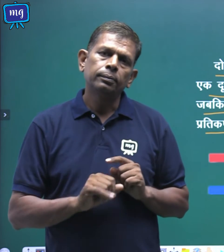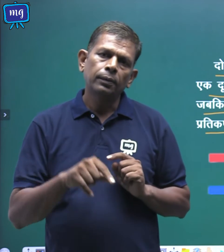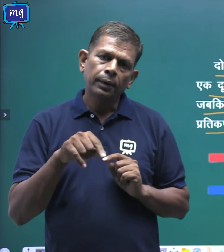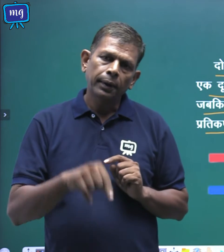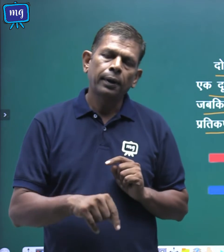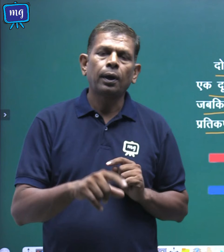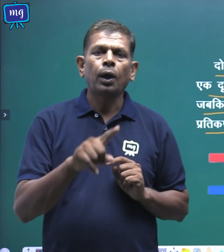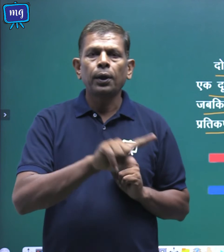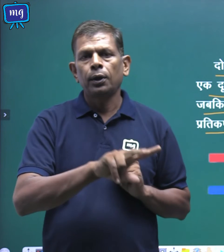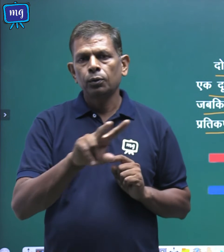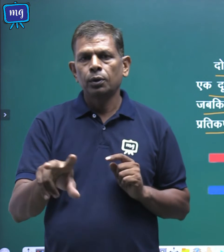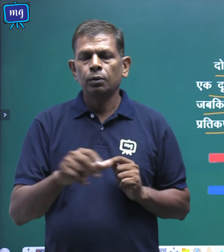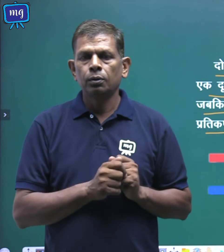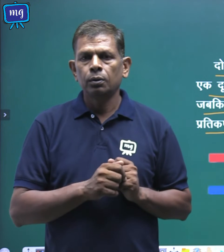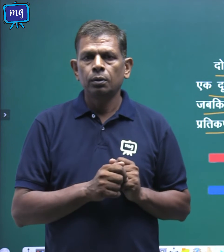ये एक दूसरे को